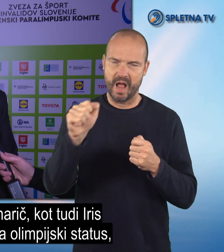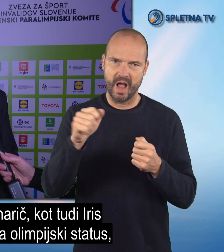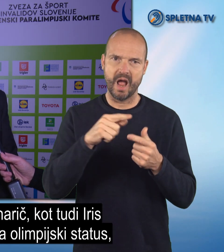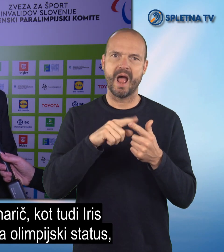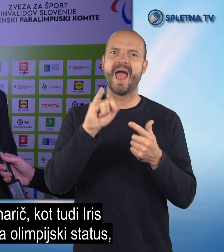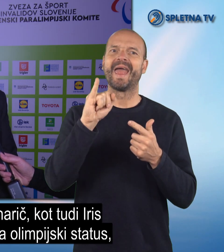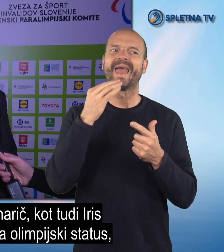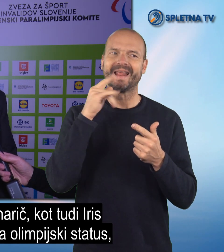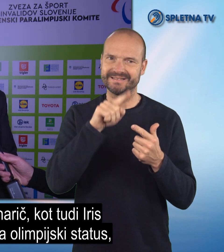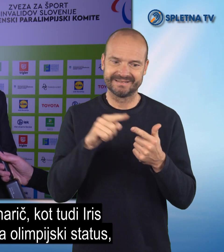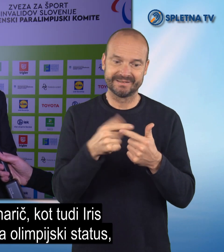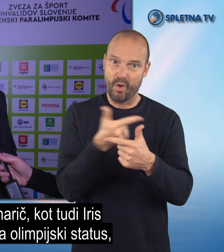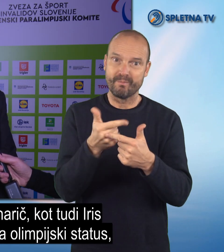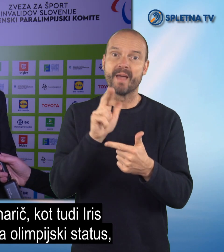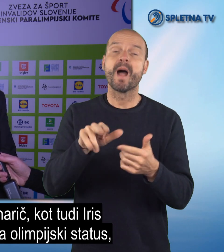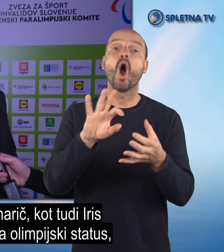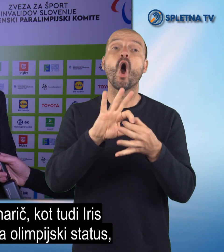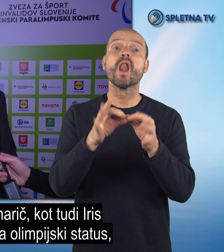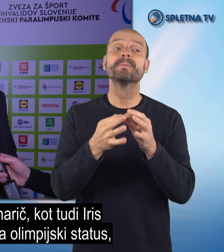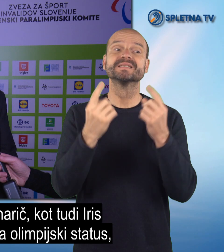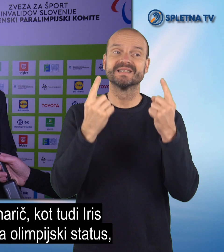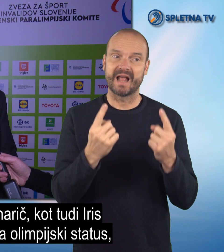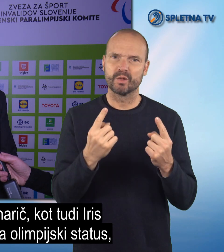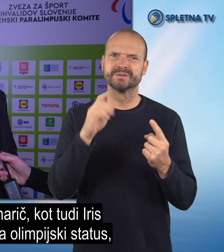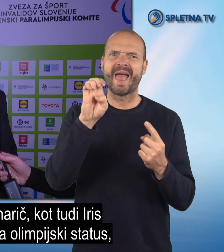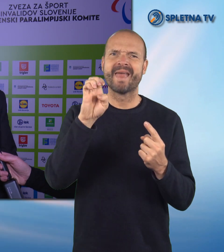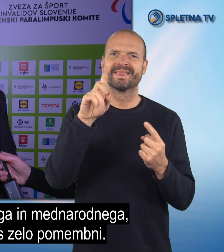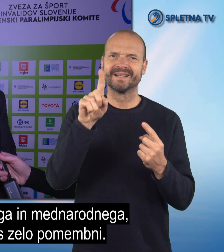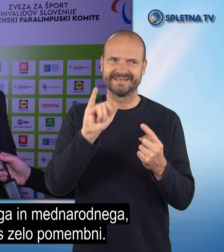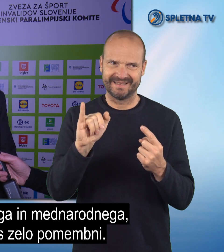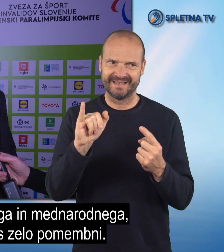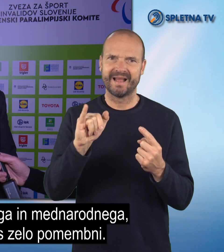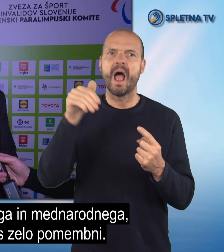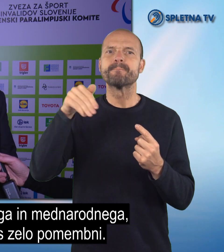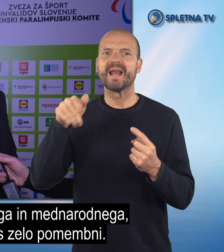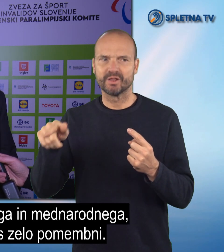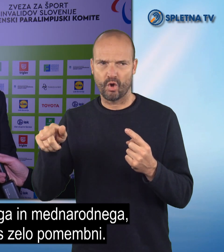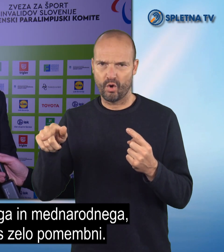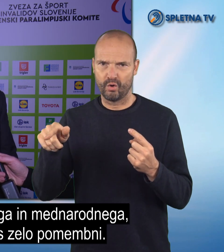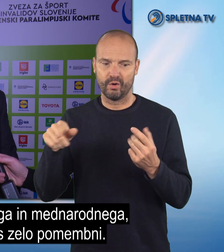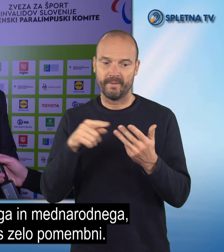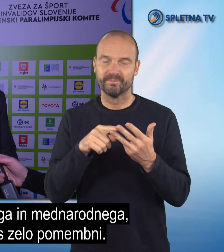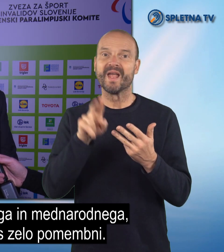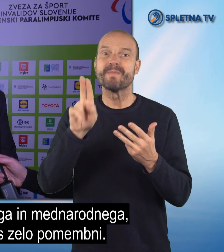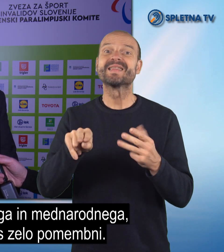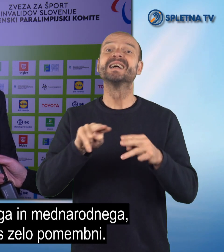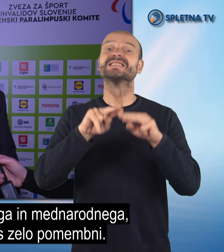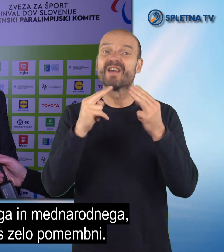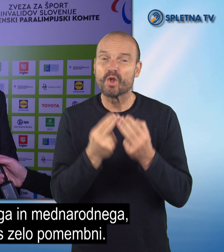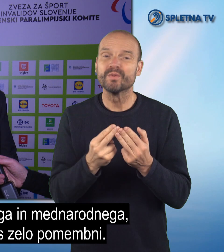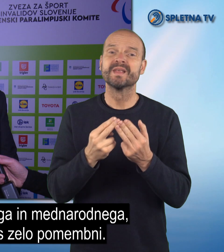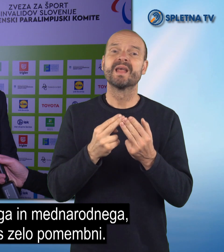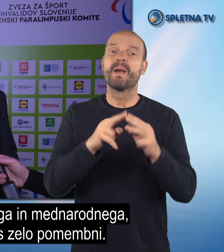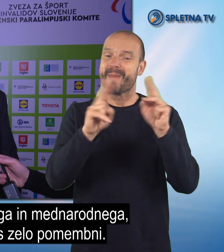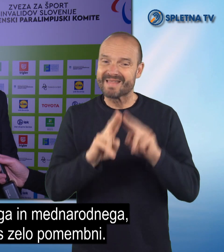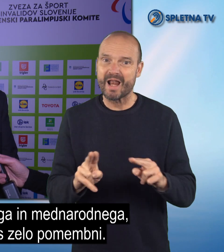Glojnarič kot Iris Breganski imate olimpijski status, Enci in Marino